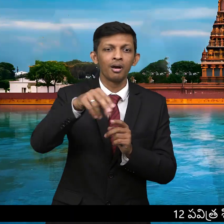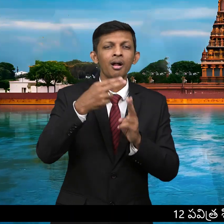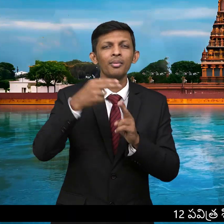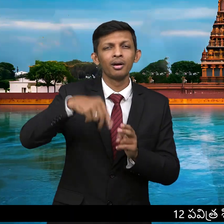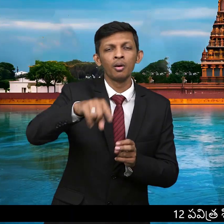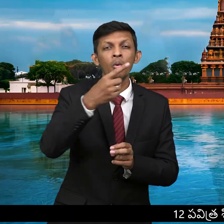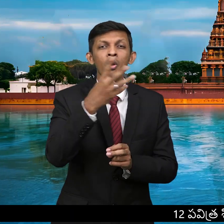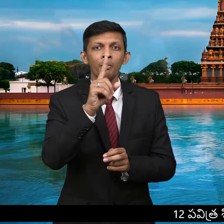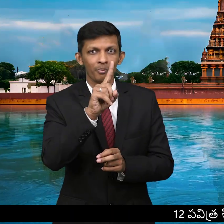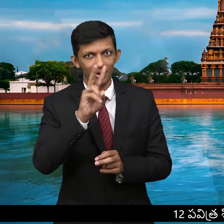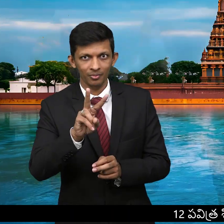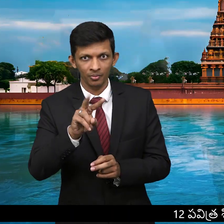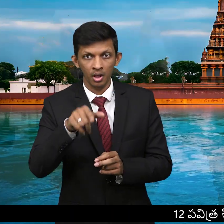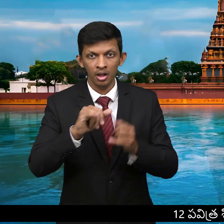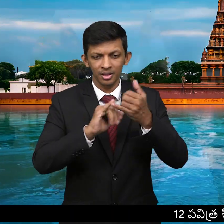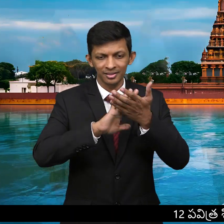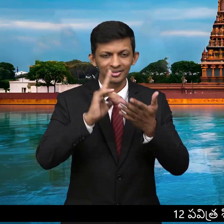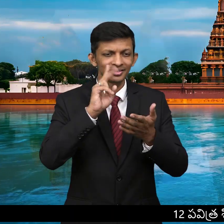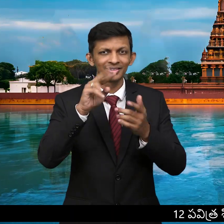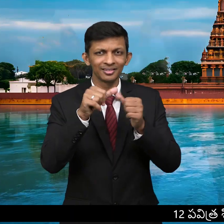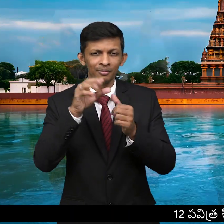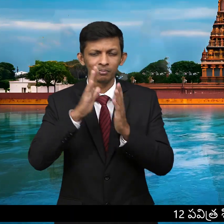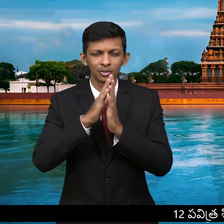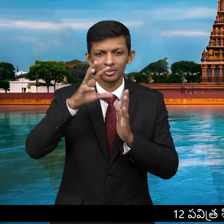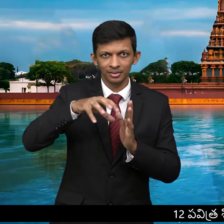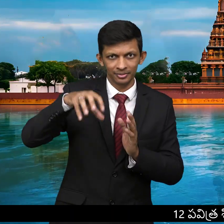12 పవిత్ర శివాలయాల్లో ఒకటి.